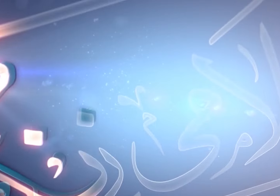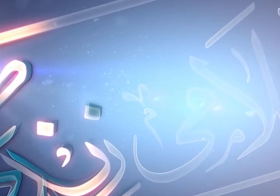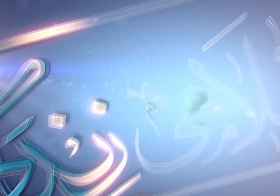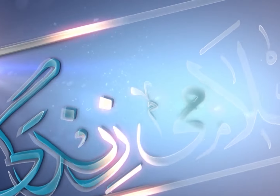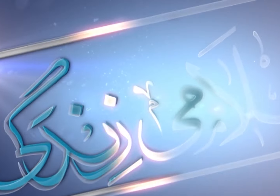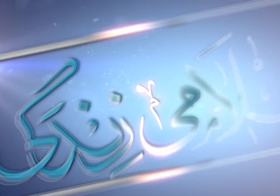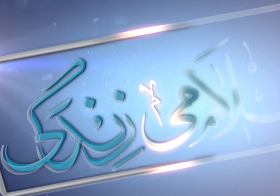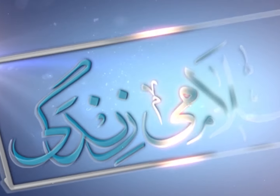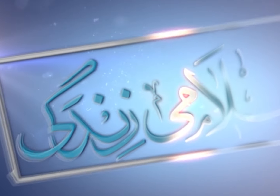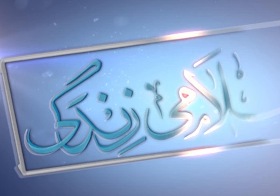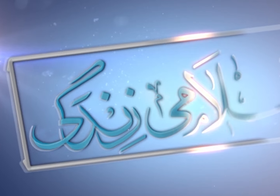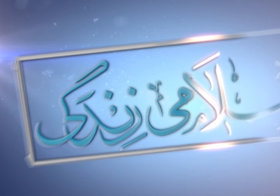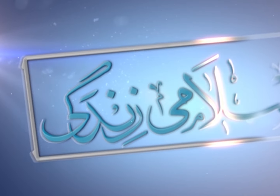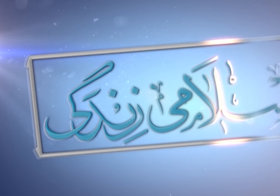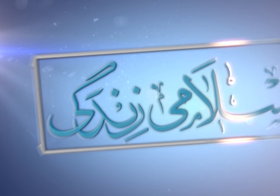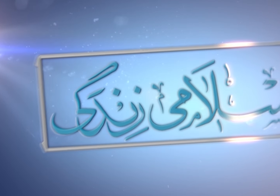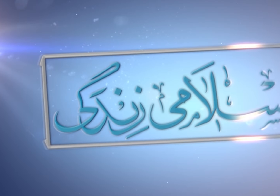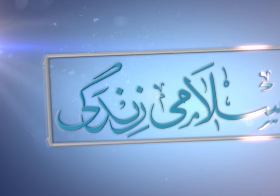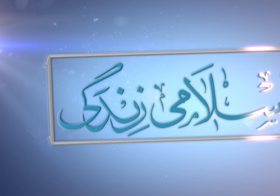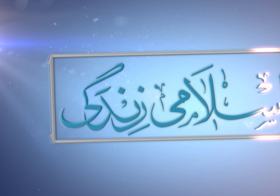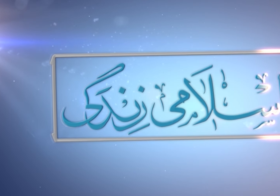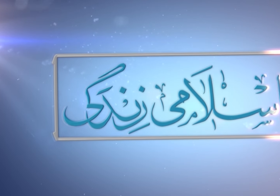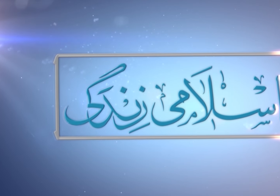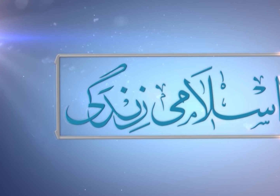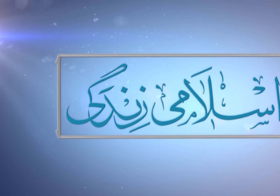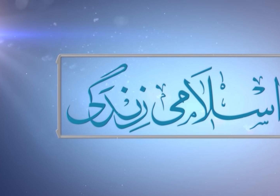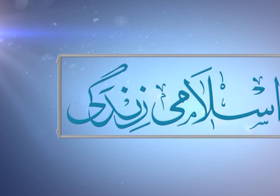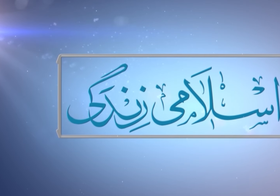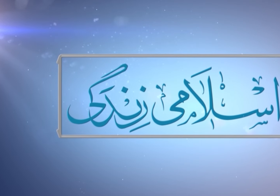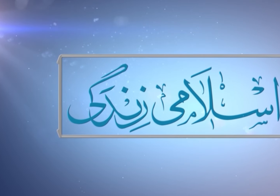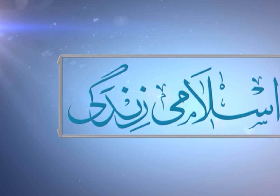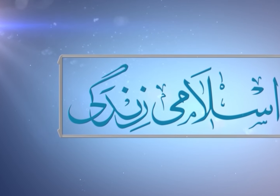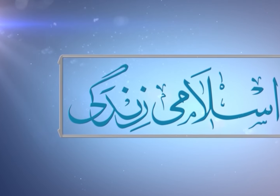زندگی کا مقصد تیرے دین کی سر فرازی